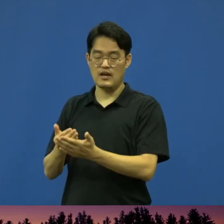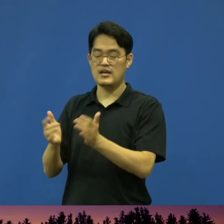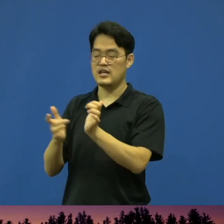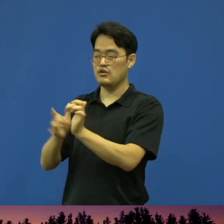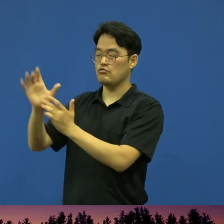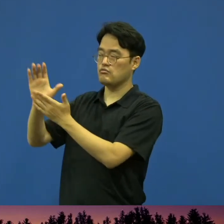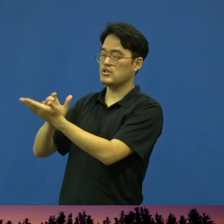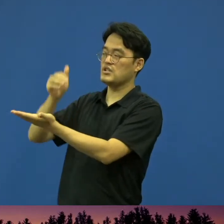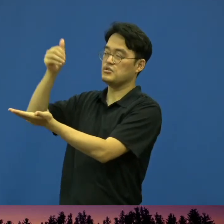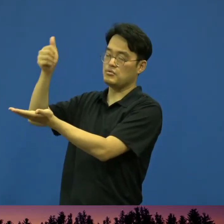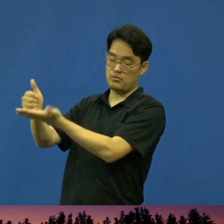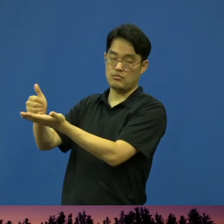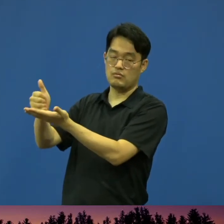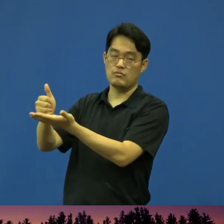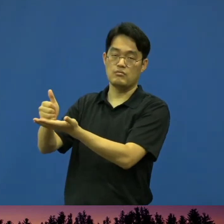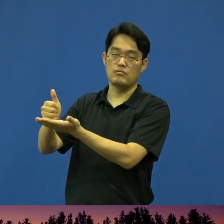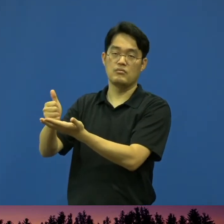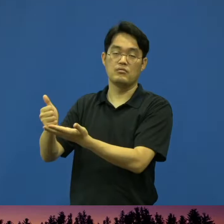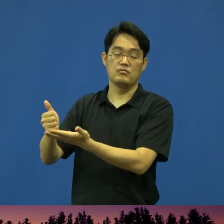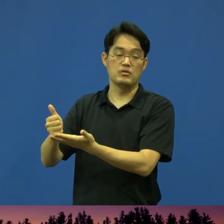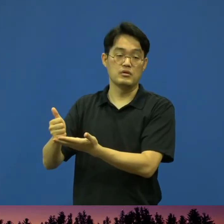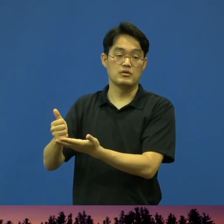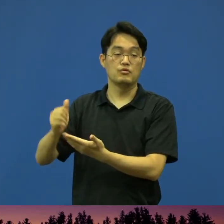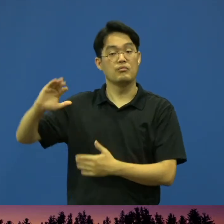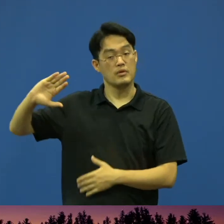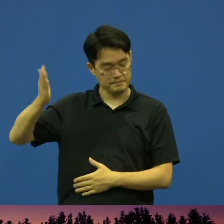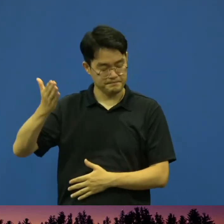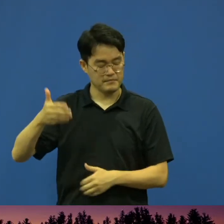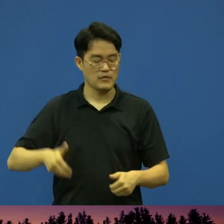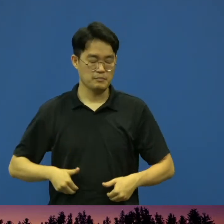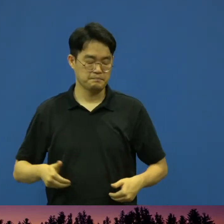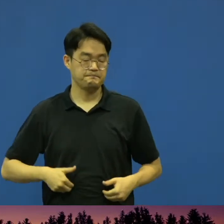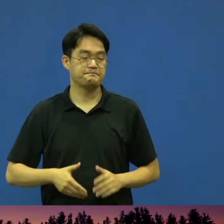마지막 끝지점도 예수 그리스도가 되어야 합니다.